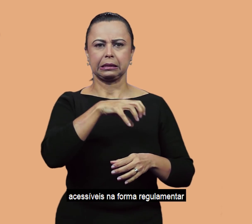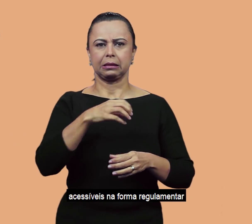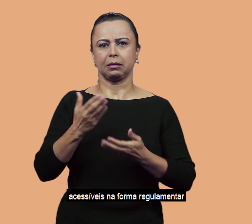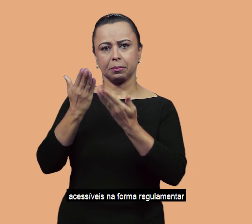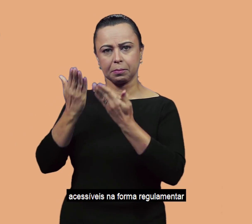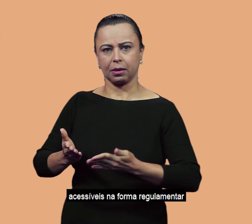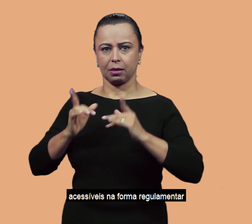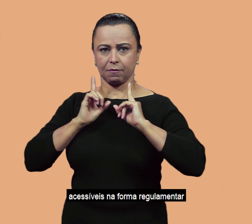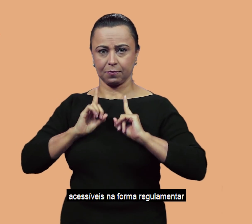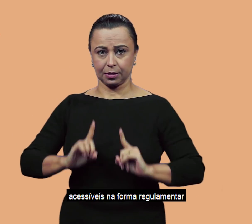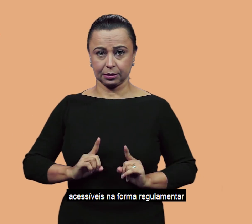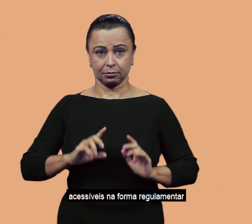forma regulamentar